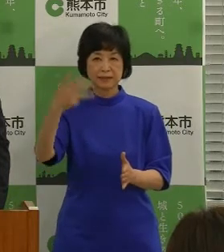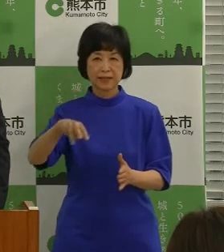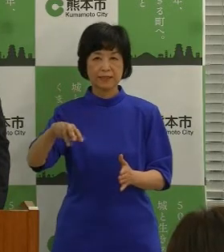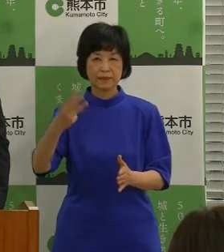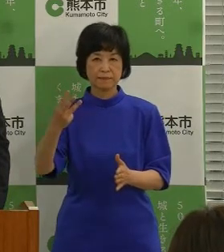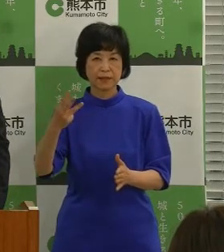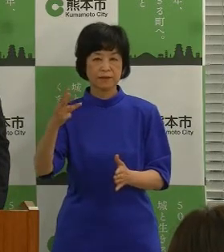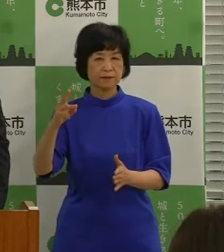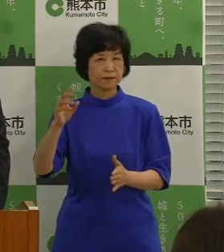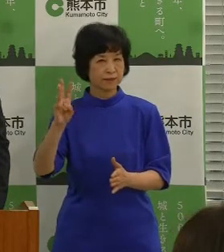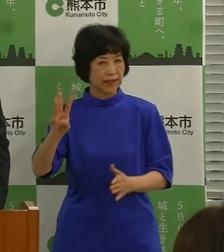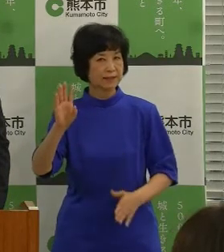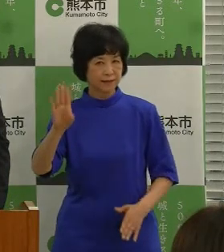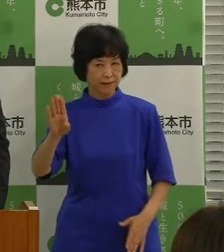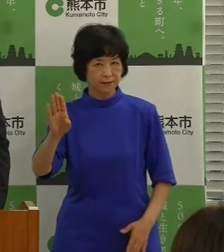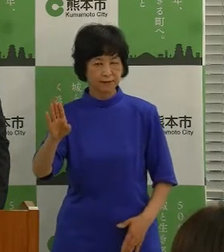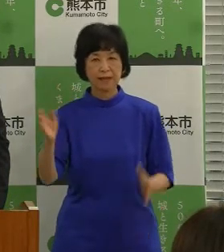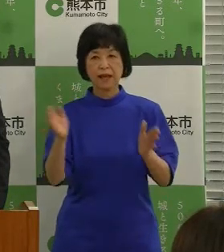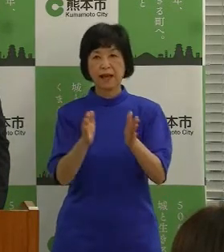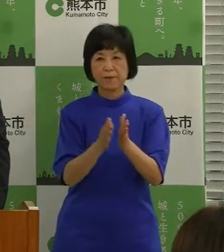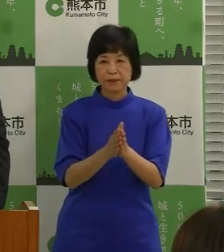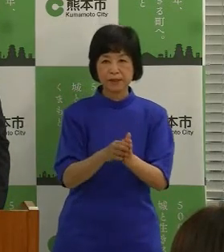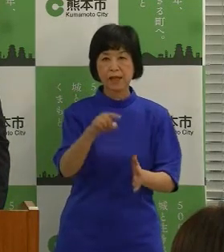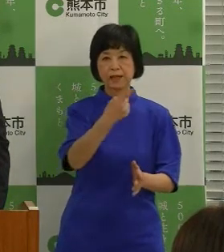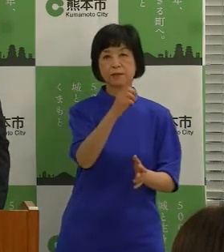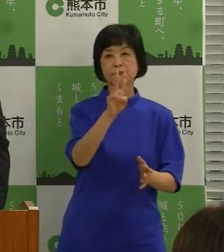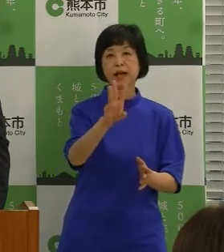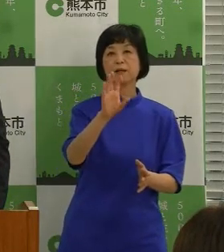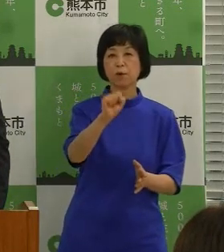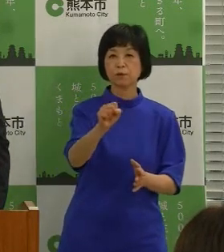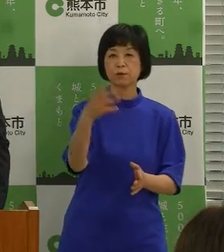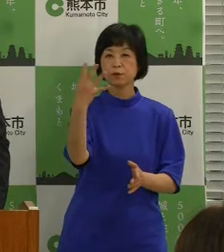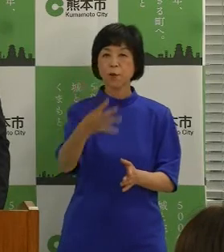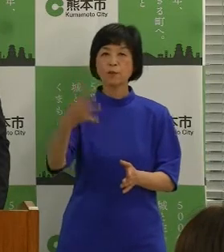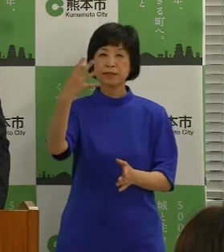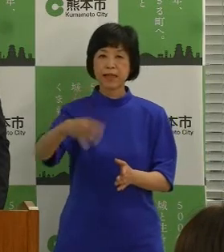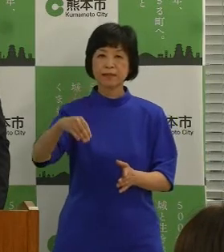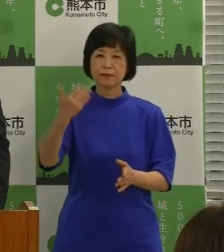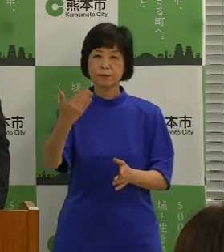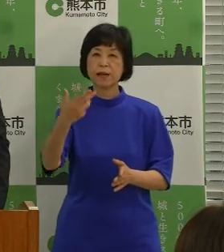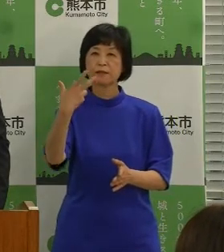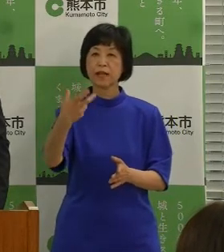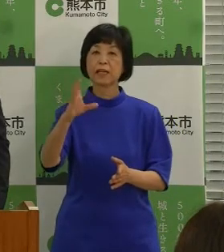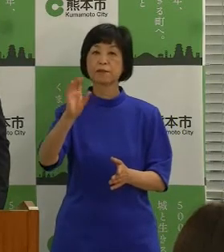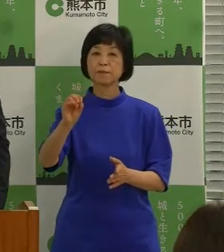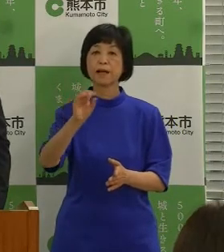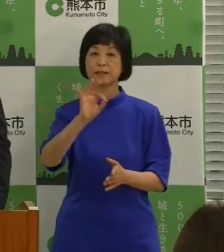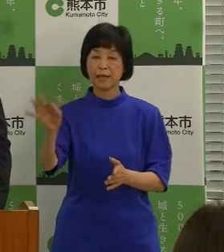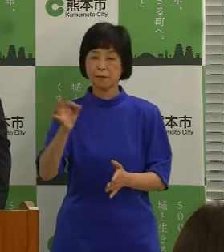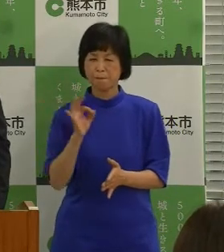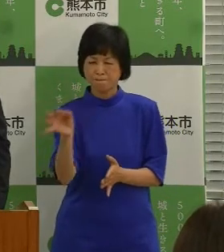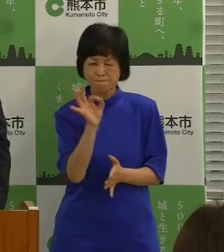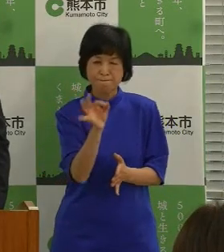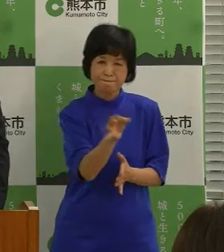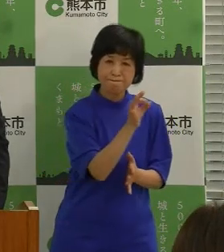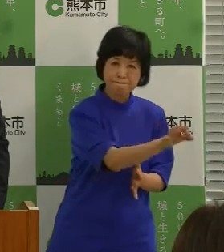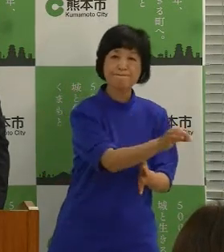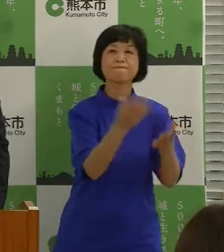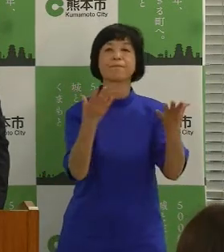48,323件、合計103億4970万円の振り込みを行い